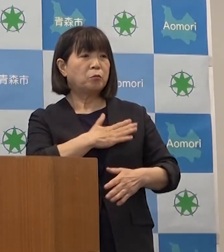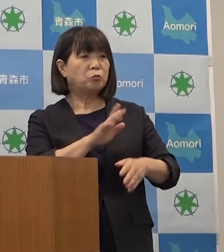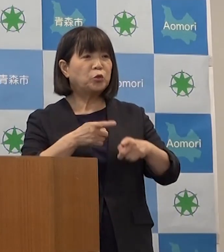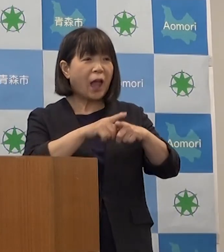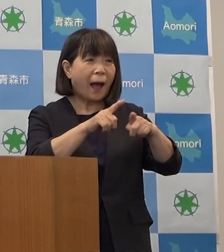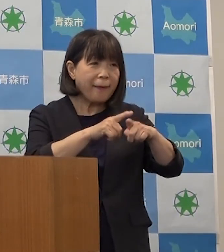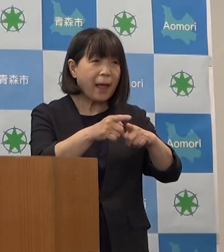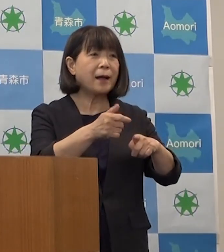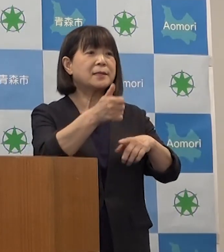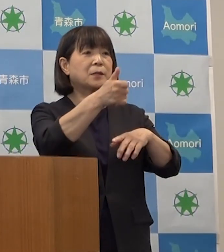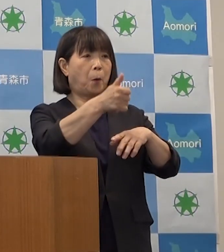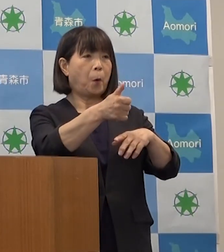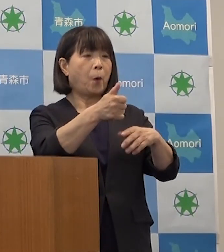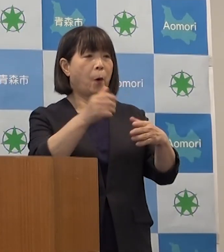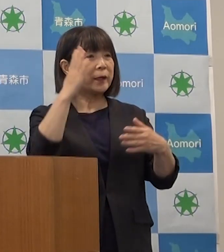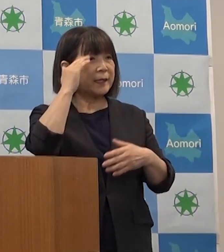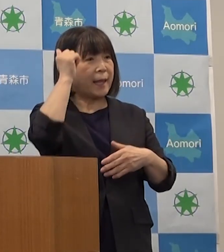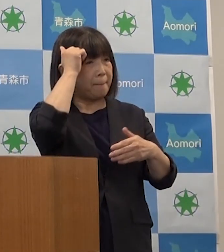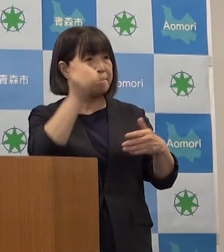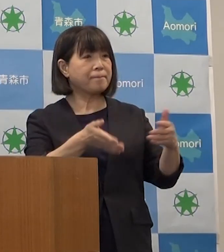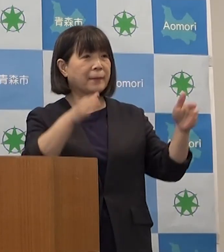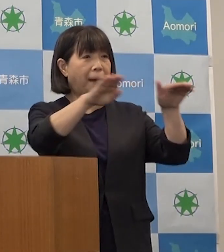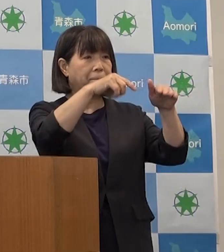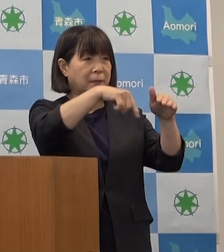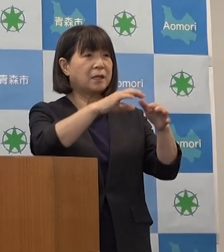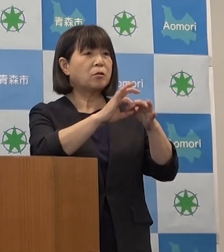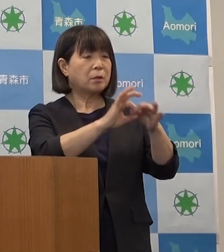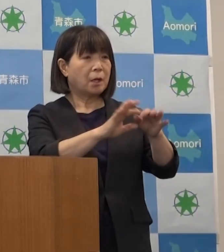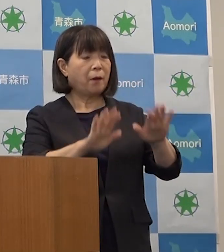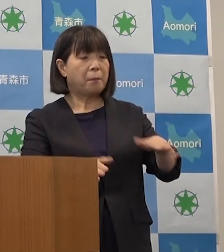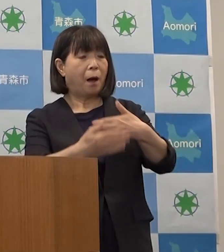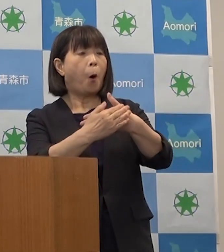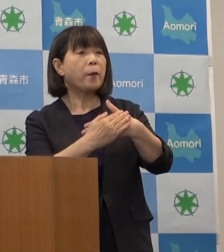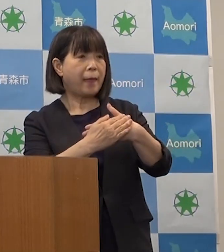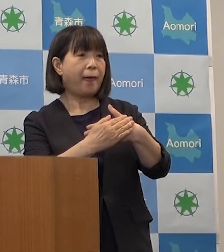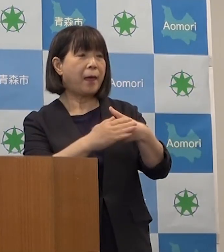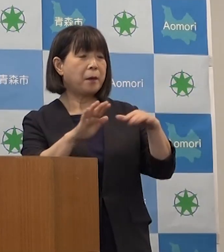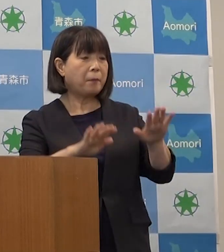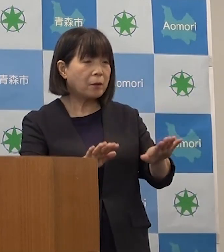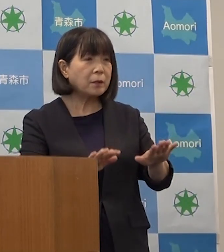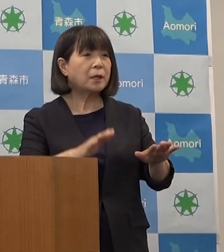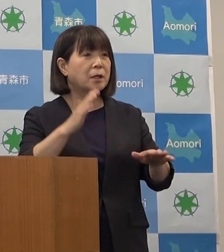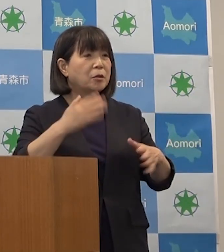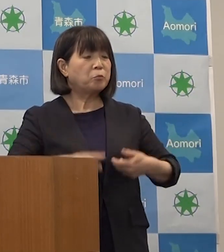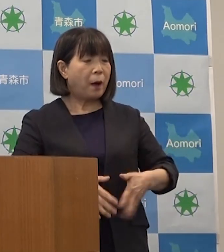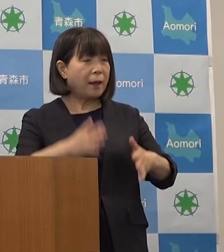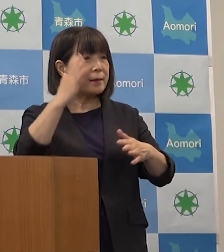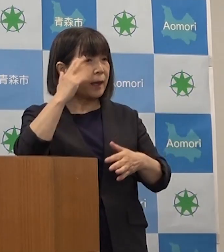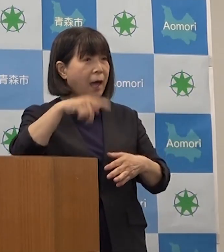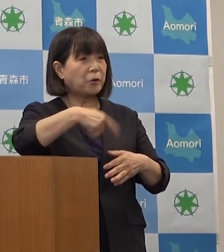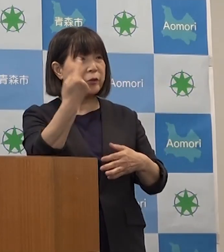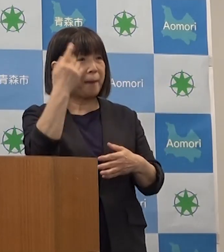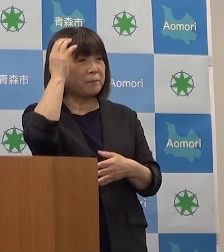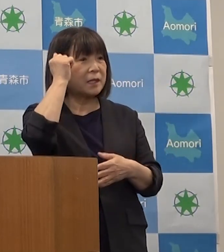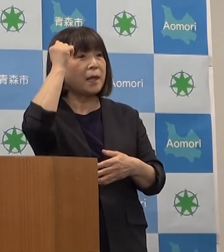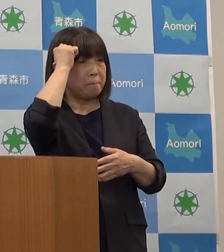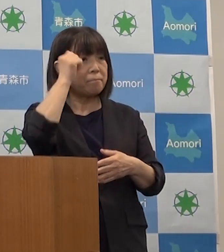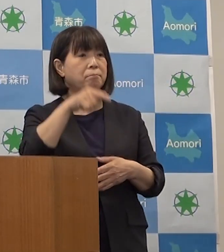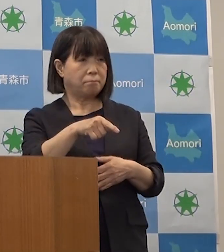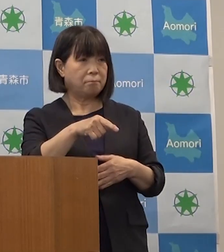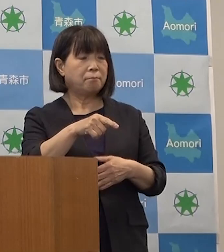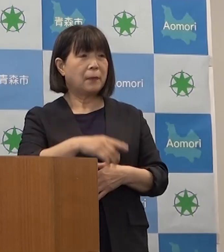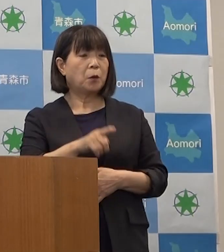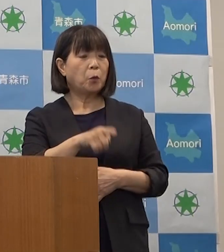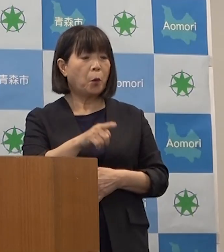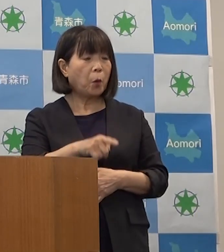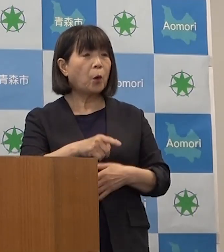んですけど、はい、今回も補正予算にはなかったんですが、はい、今生誕120周年の展示も行われていて、はい、あと存続に